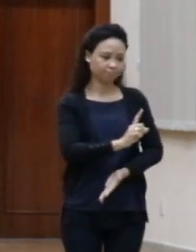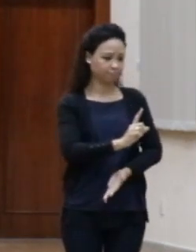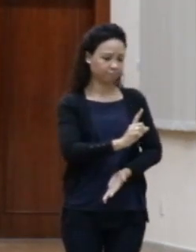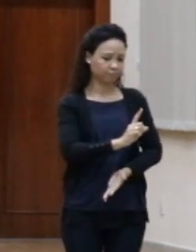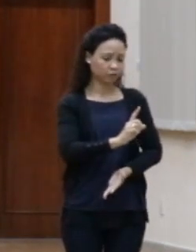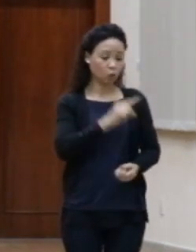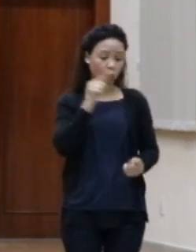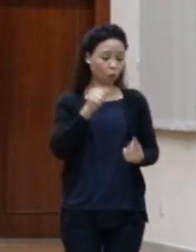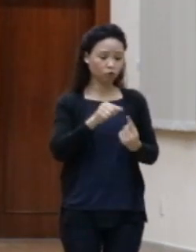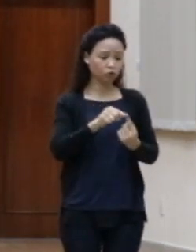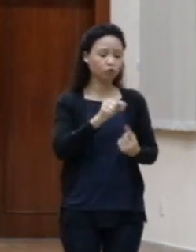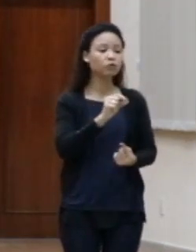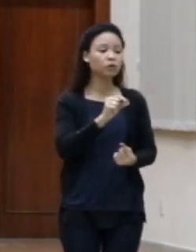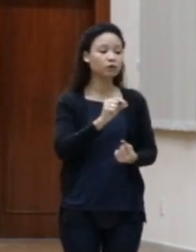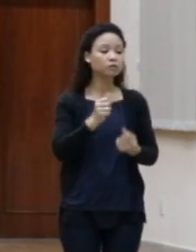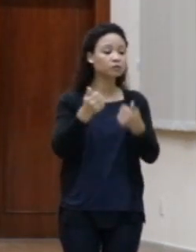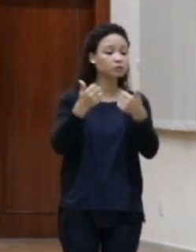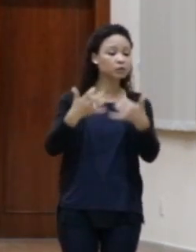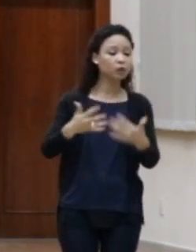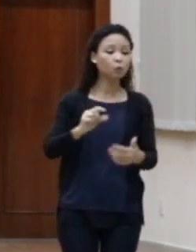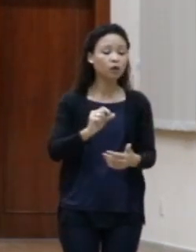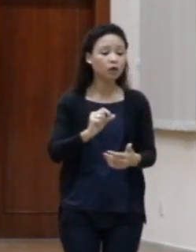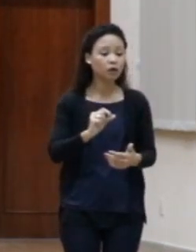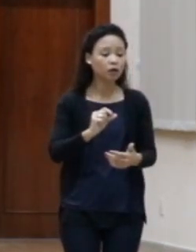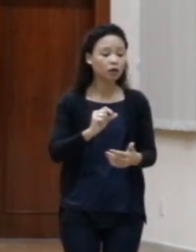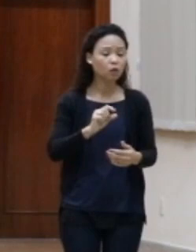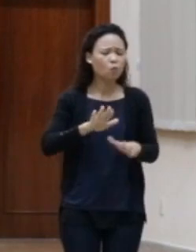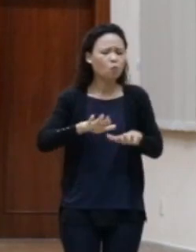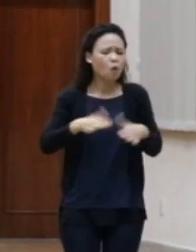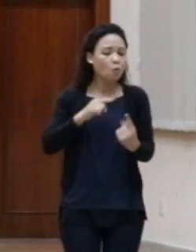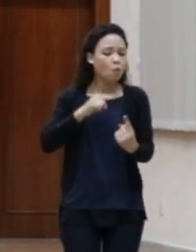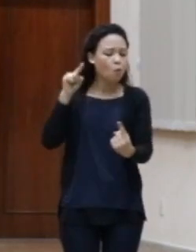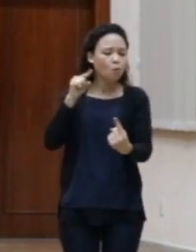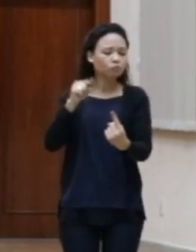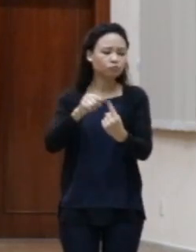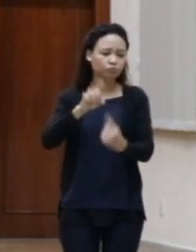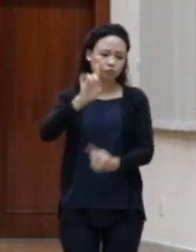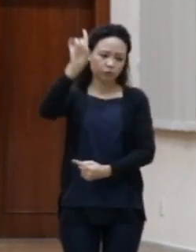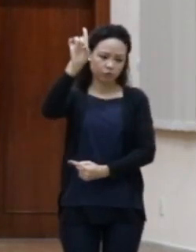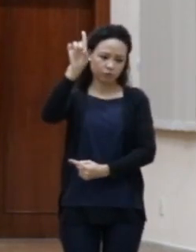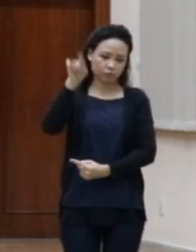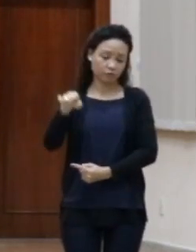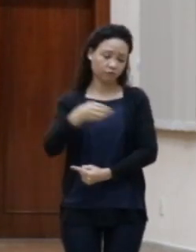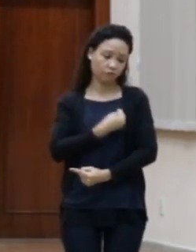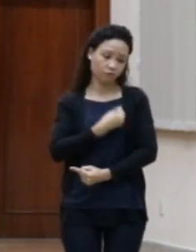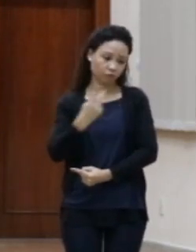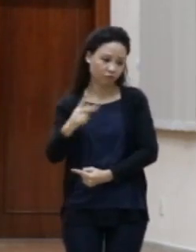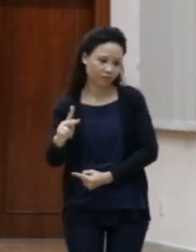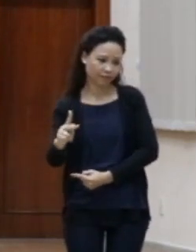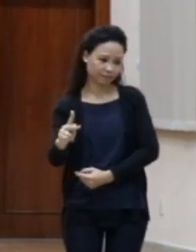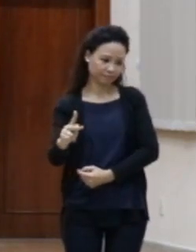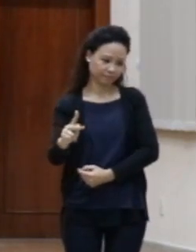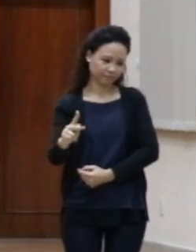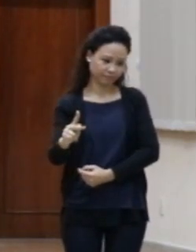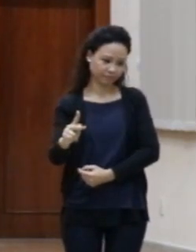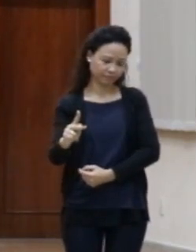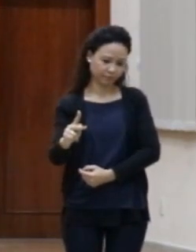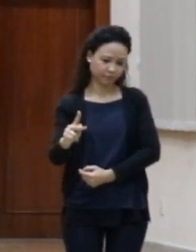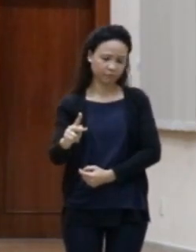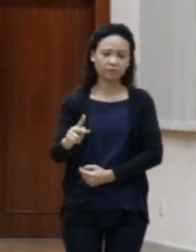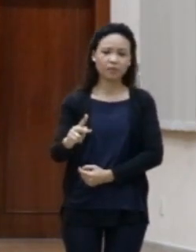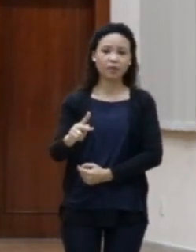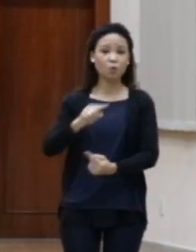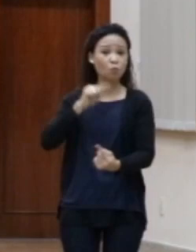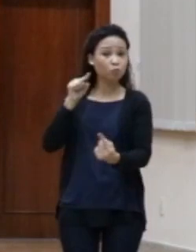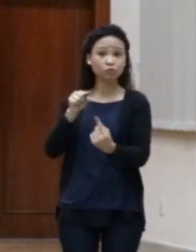razão do sofrimento, é entender o propósito de Deus. O propósito divino é